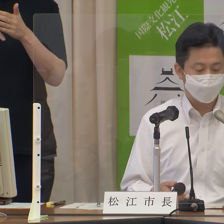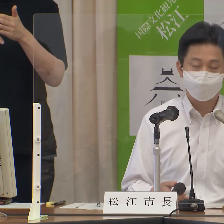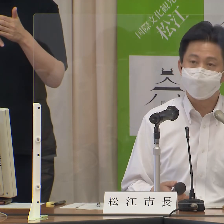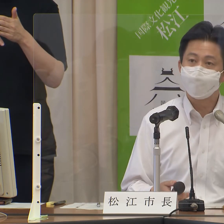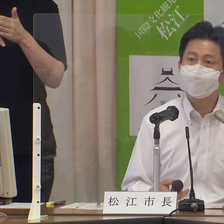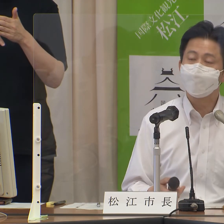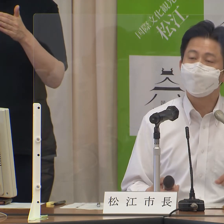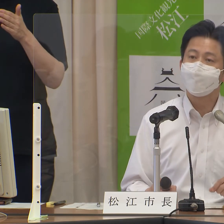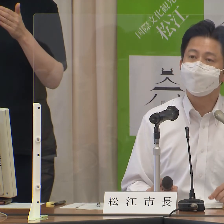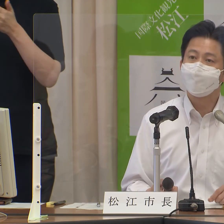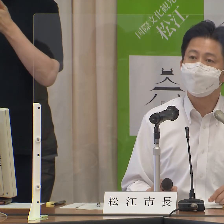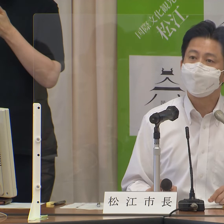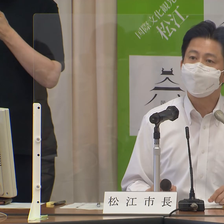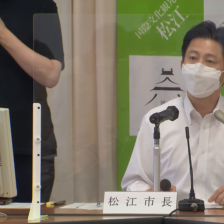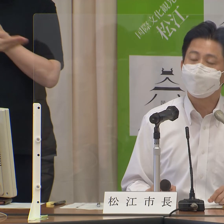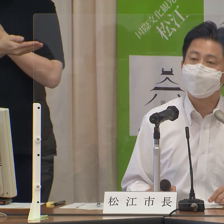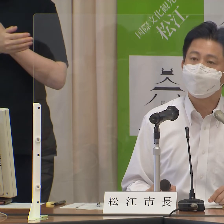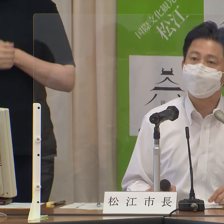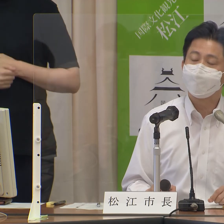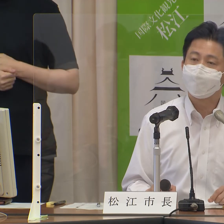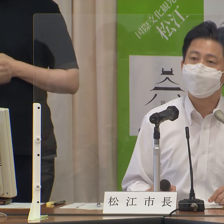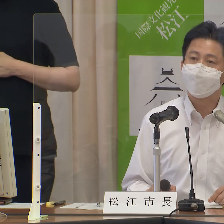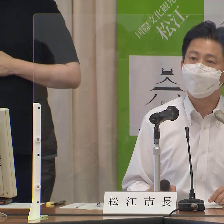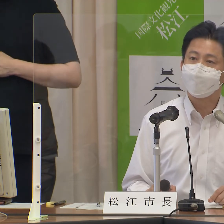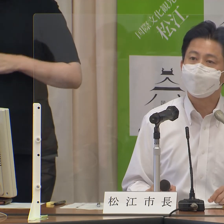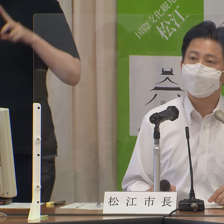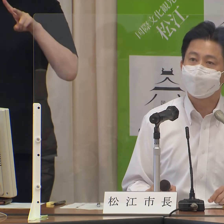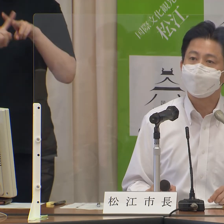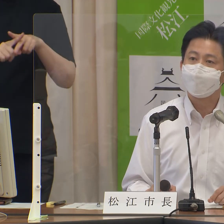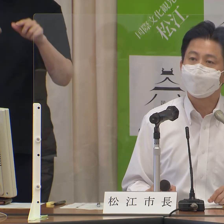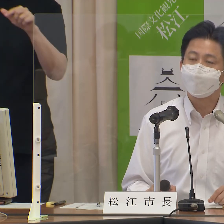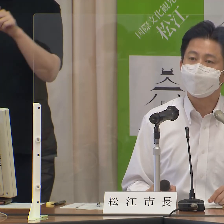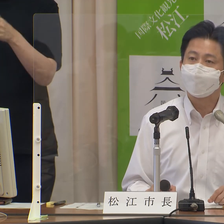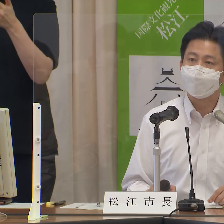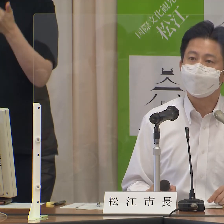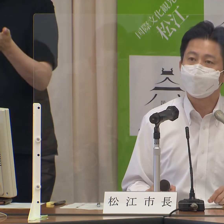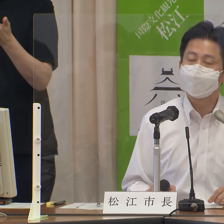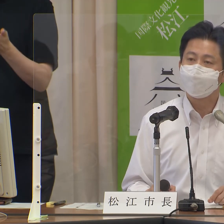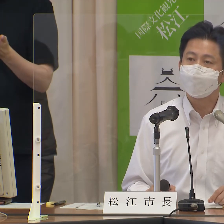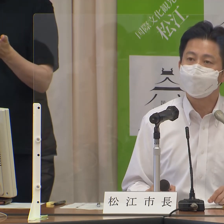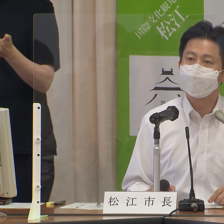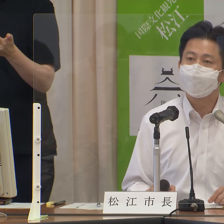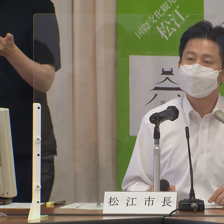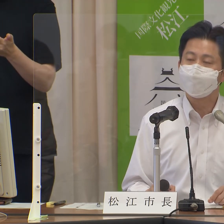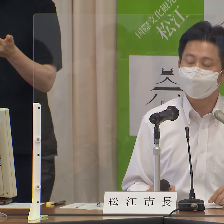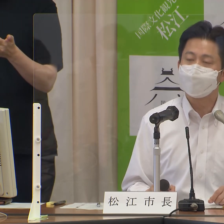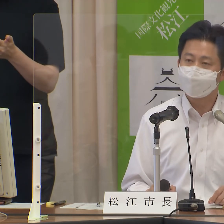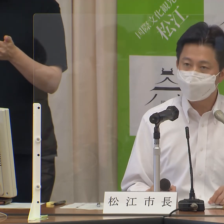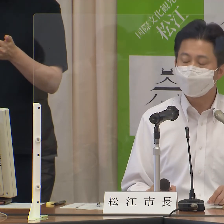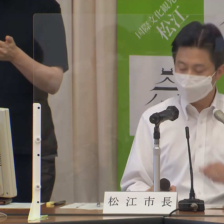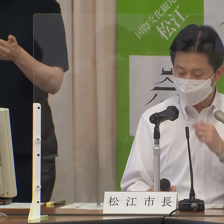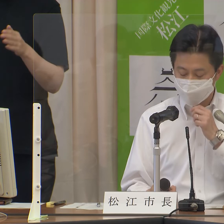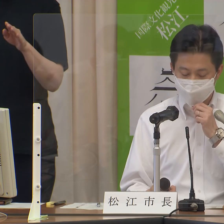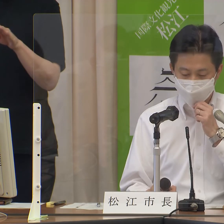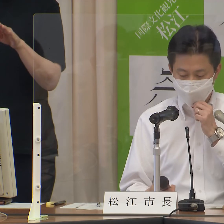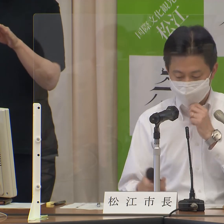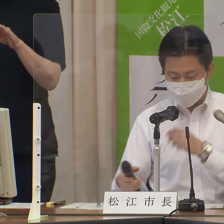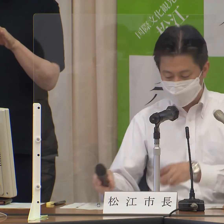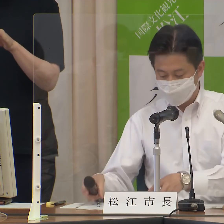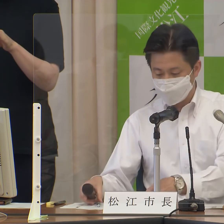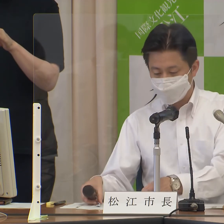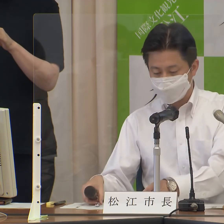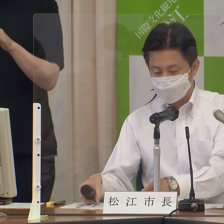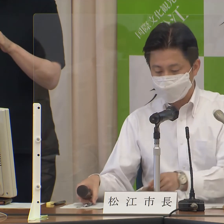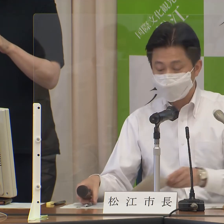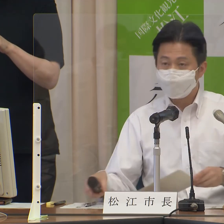ね、小中学校などでの夏休みにちょっと終業式を早めて夏休みにちょっと期間が長くな